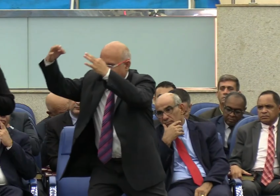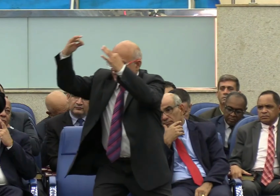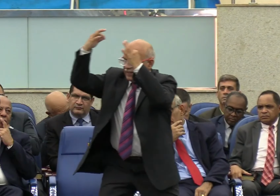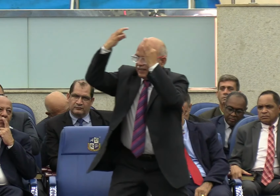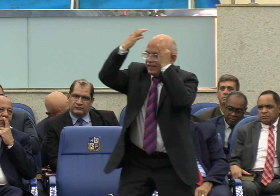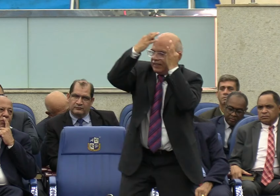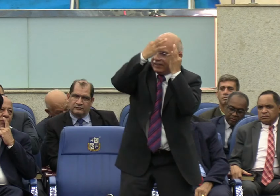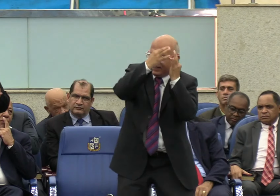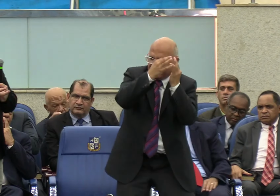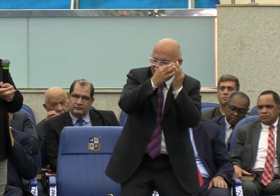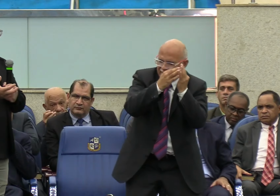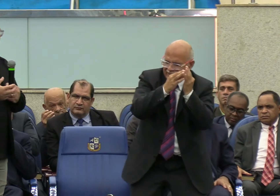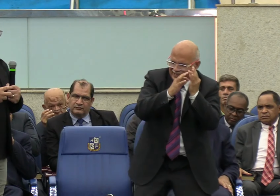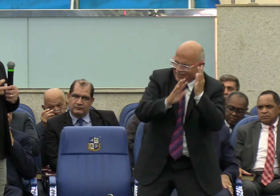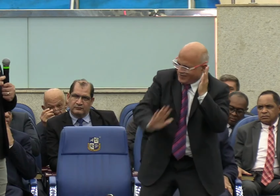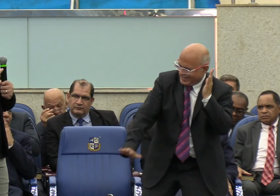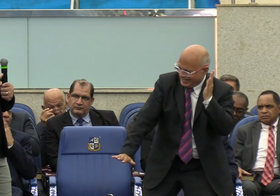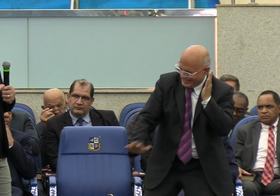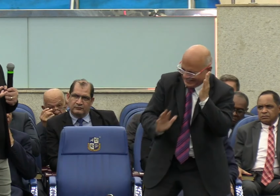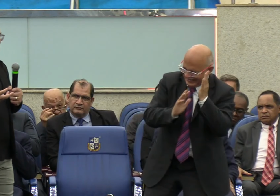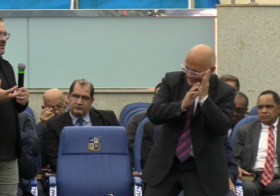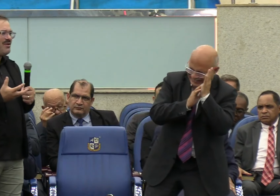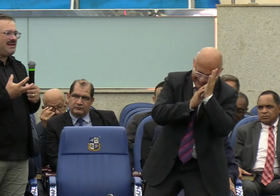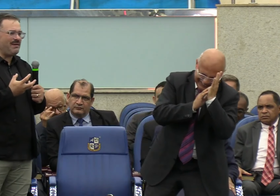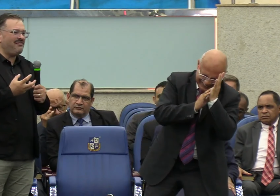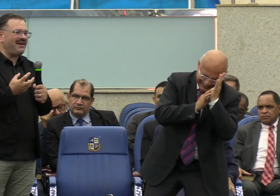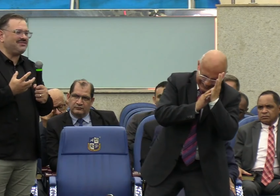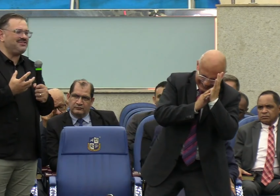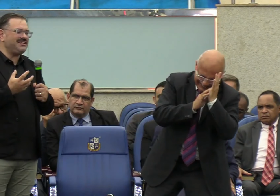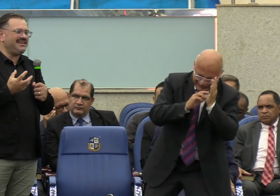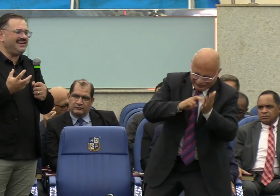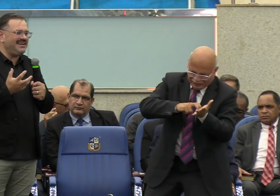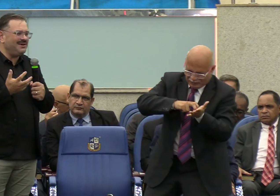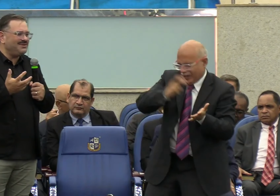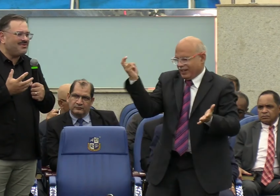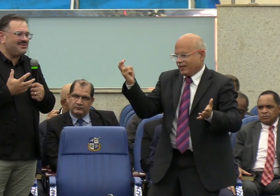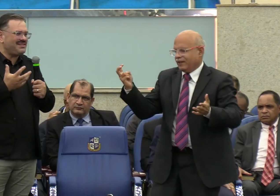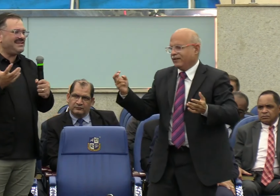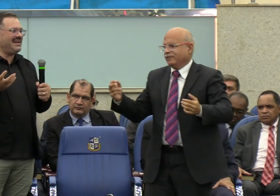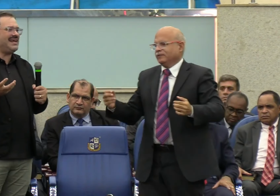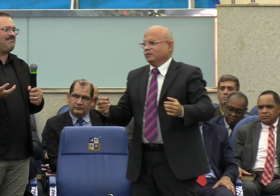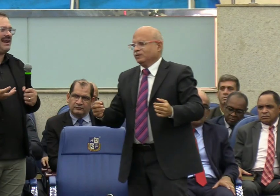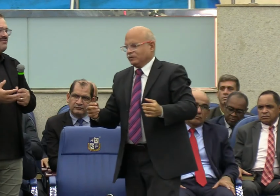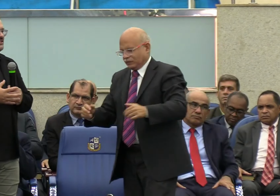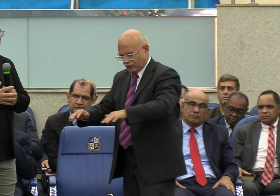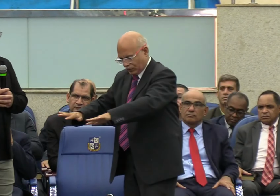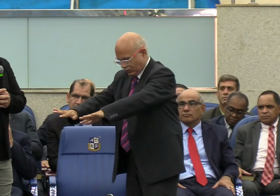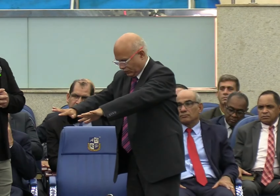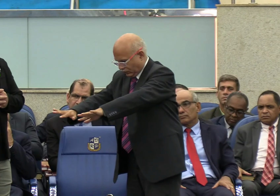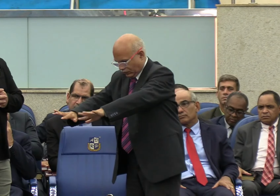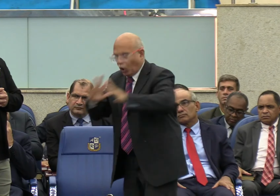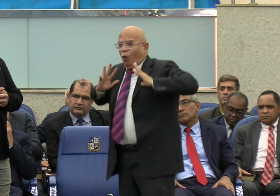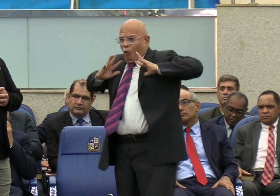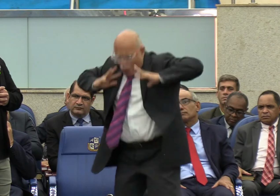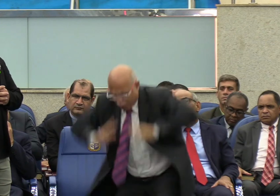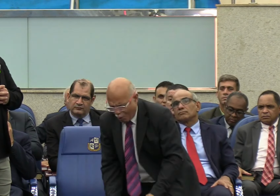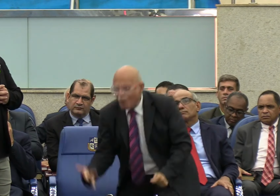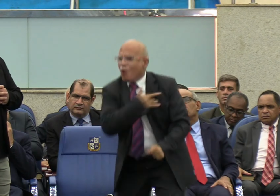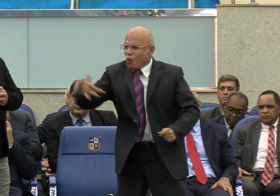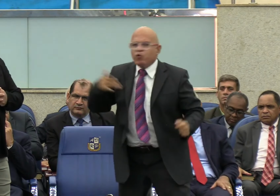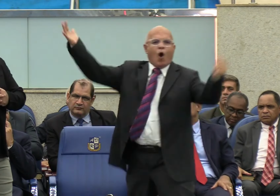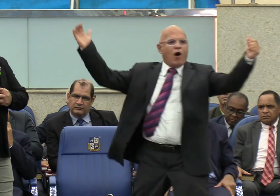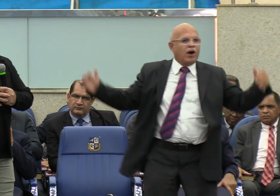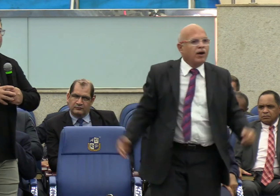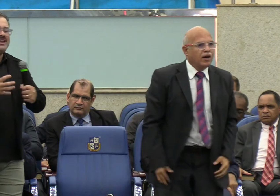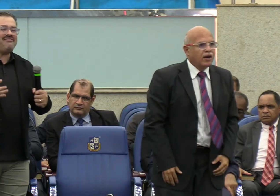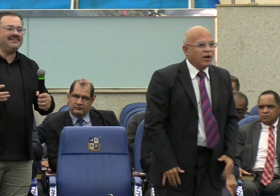uma vergonha, com um sentimento de vergonha pelo fato de que eu não conseguia ler a palavra de Deus.